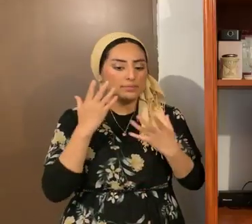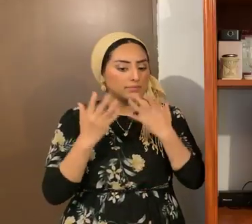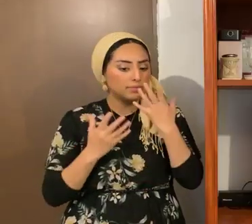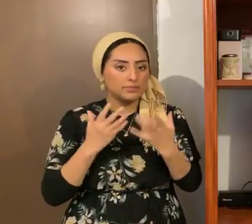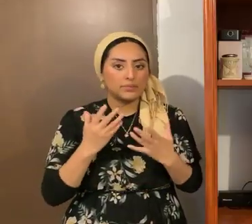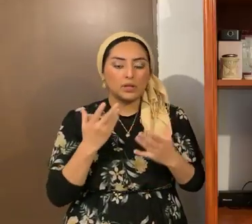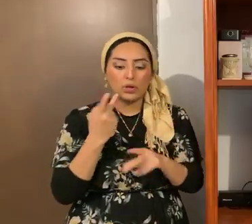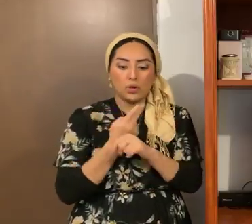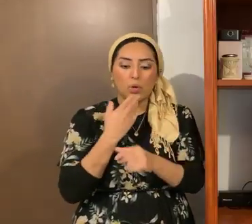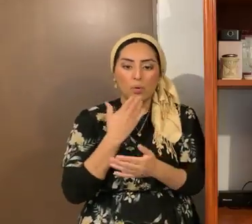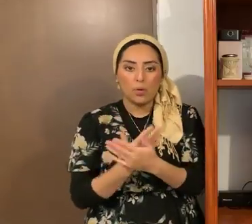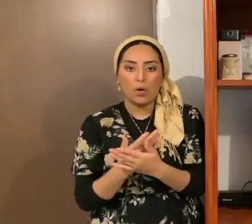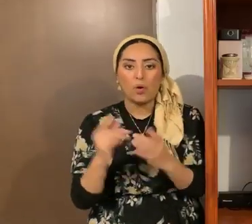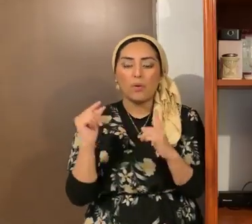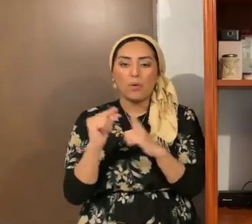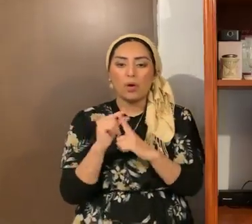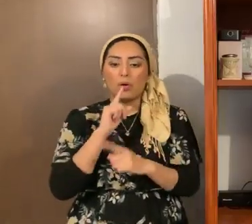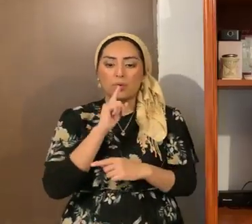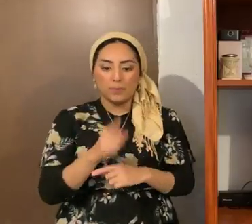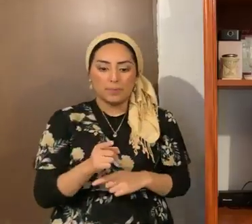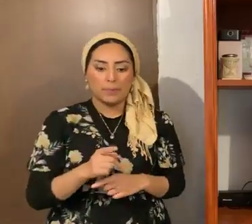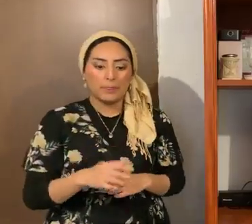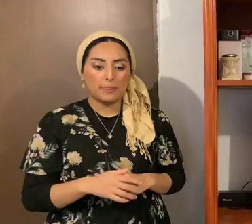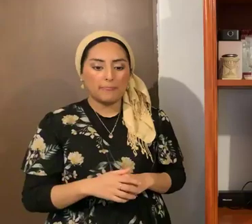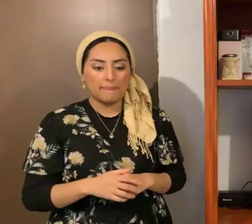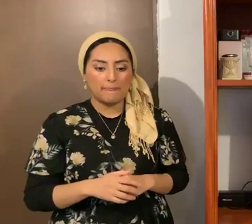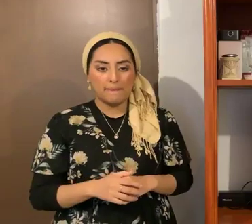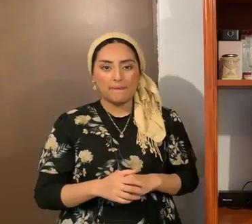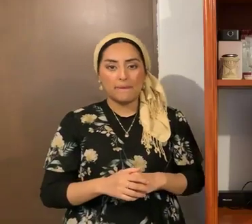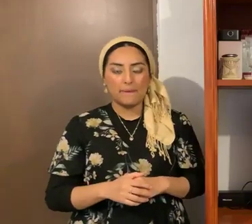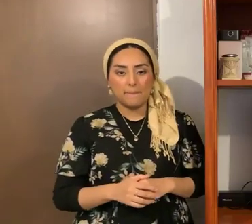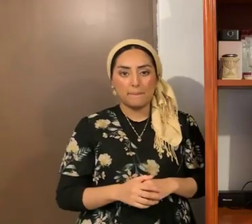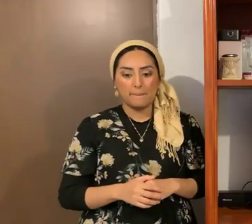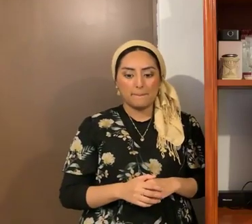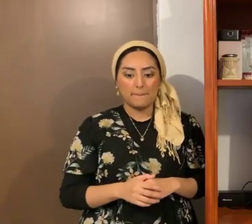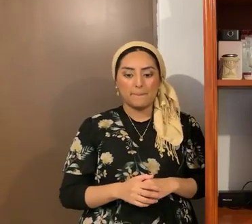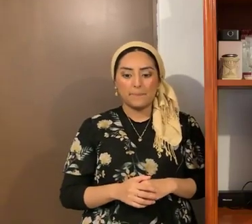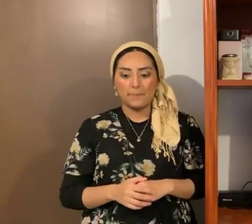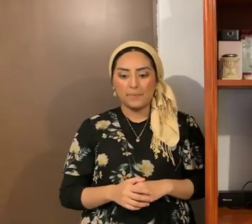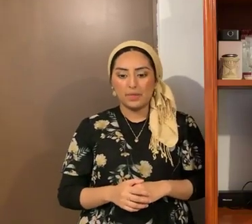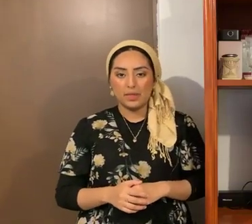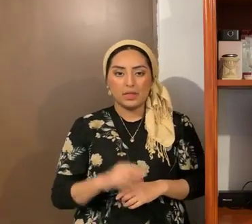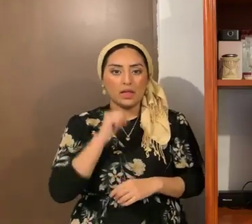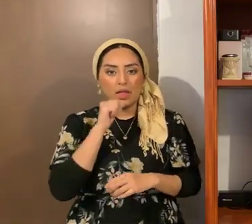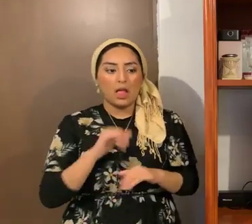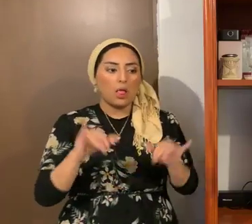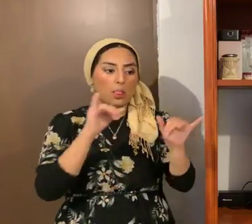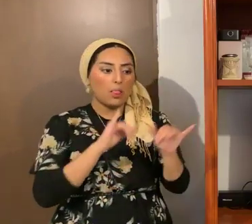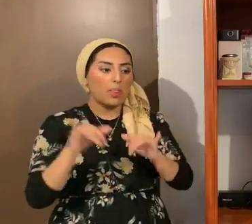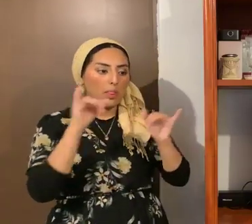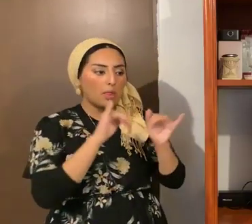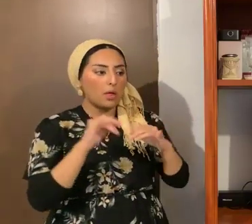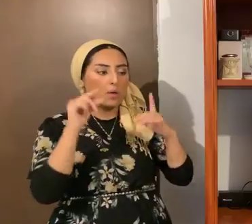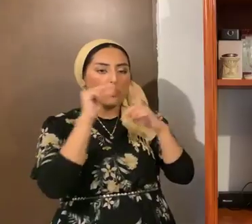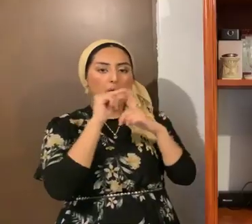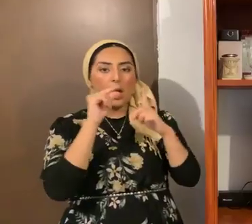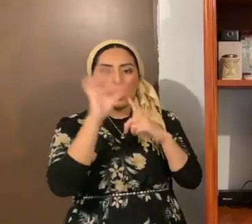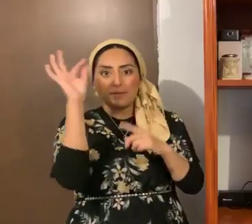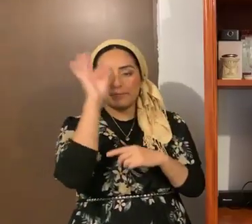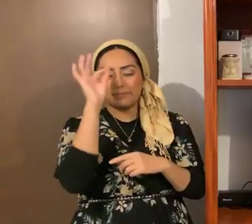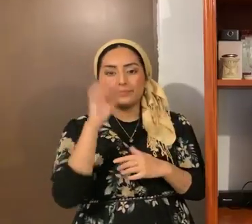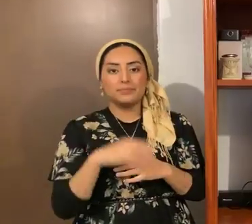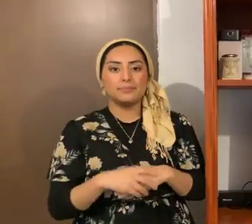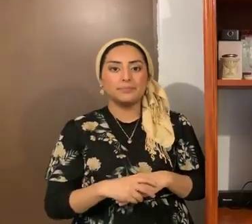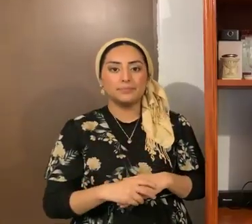usa bien la palabra de verdad. Mas evita profanas y vanas palabrerías, porque conducirán más y más a la impiedad. Es decir, los que